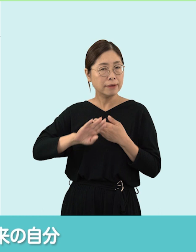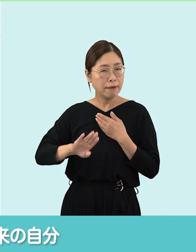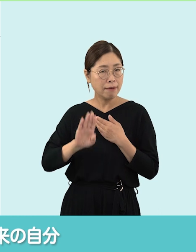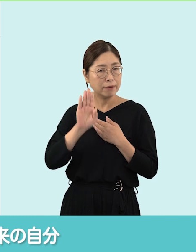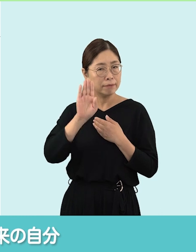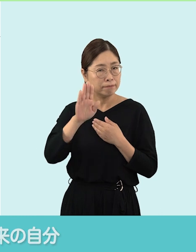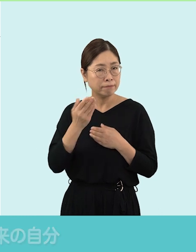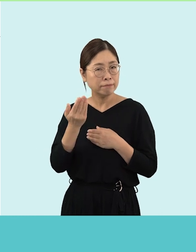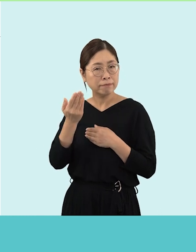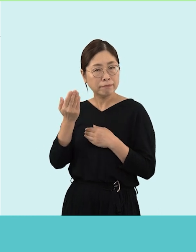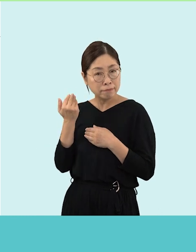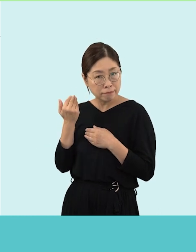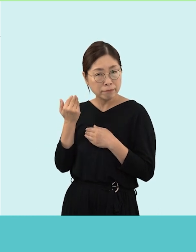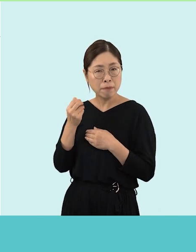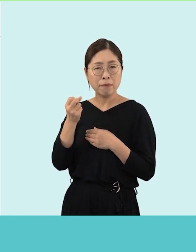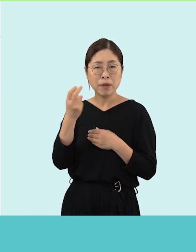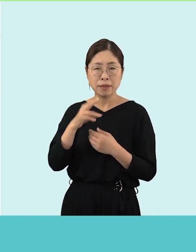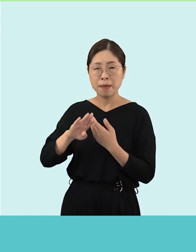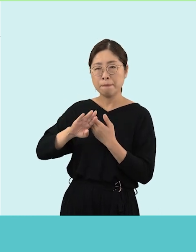来の自分、